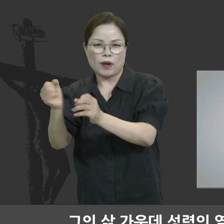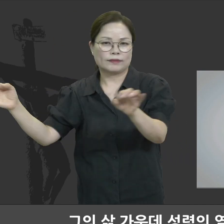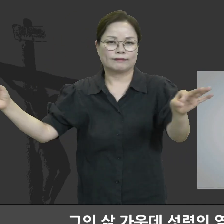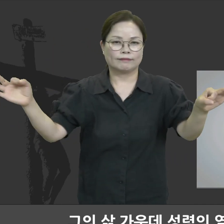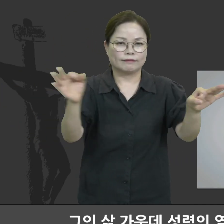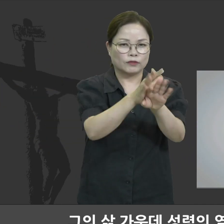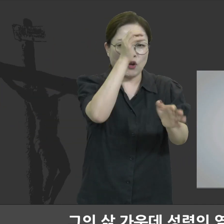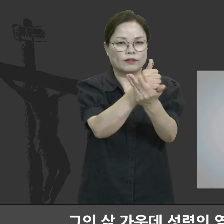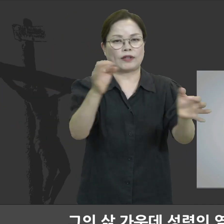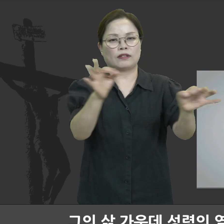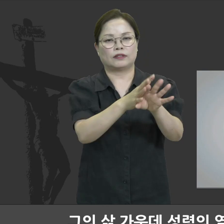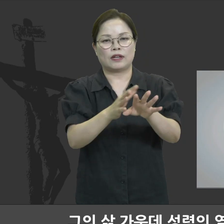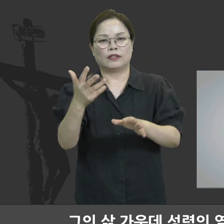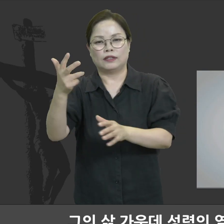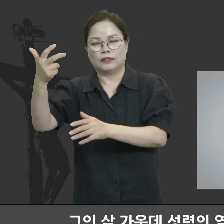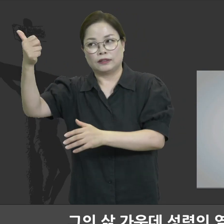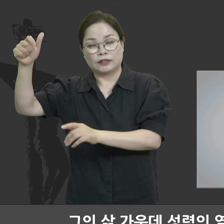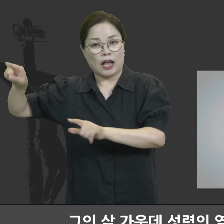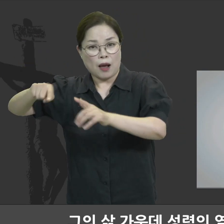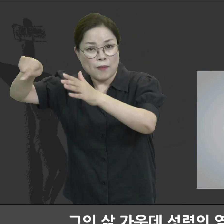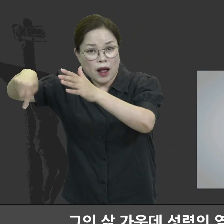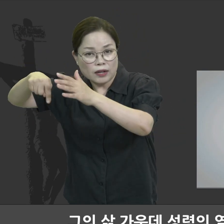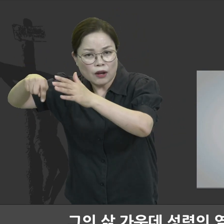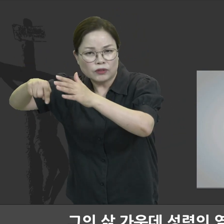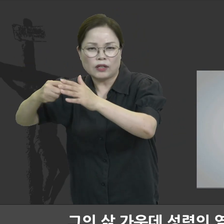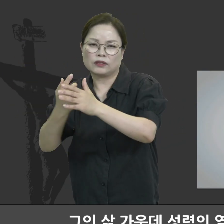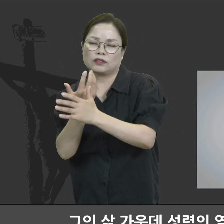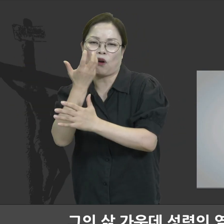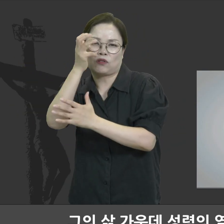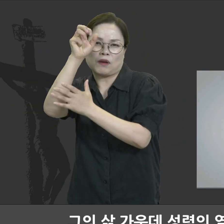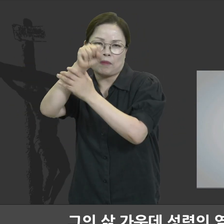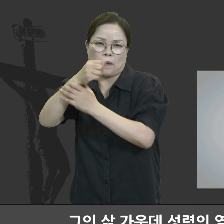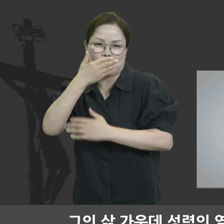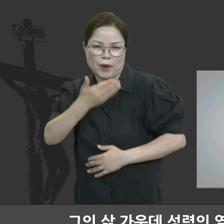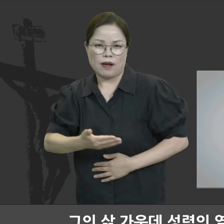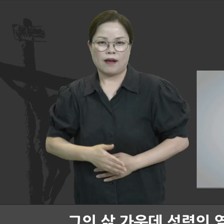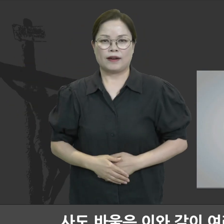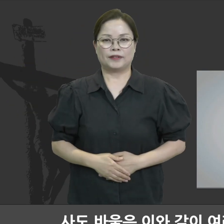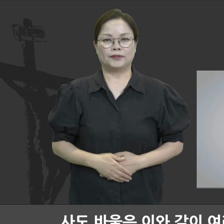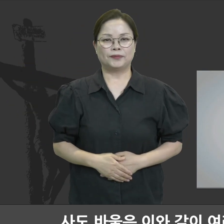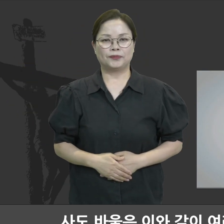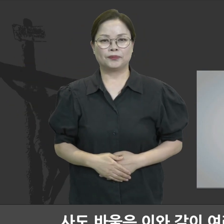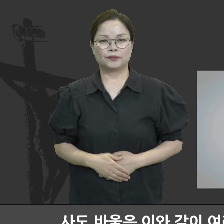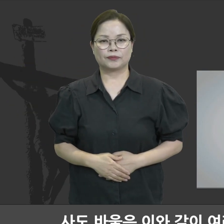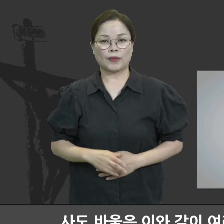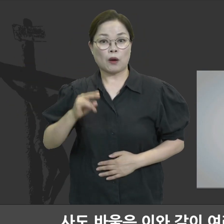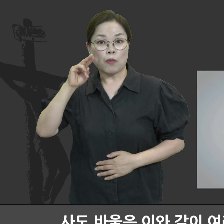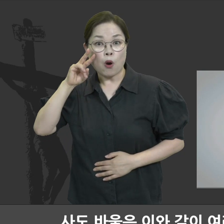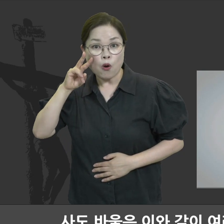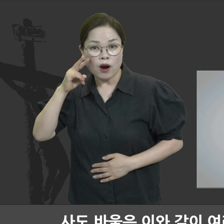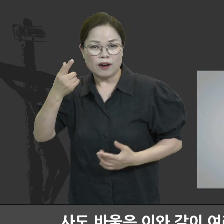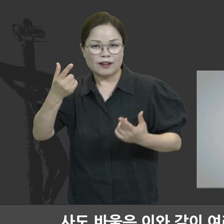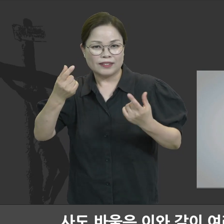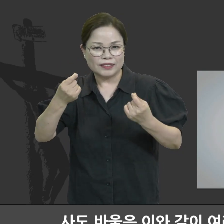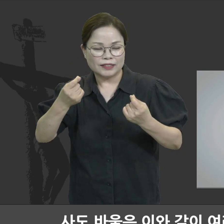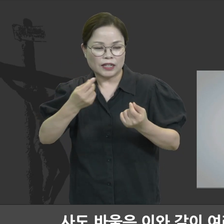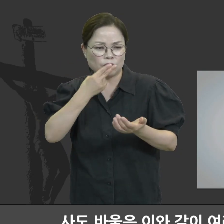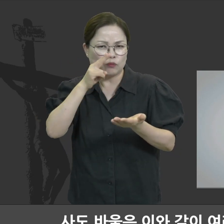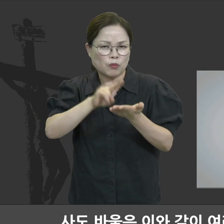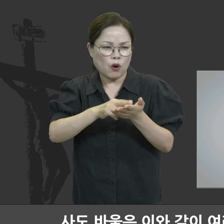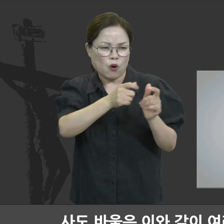그의 삶 가운데 성령의 열매를 맺으며 살아갈 수 있다는 것이죠. 사도 바울은 이와 같이